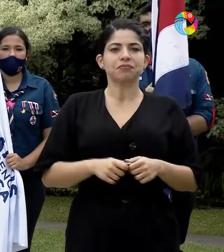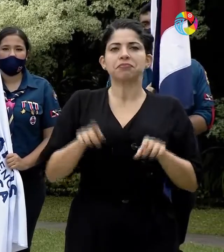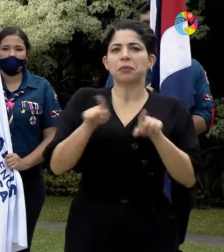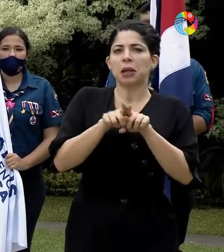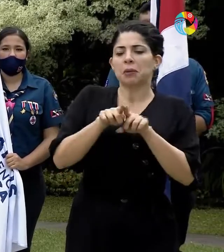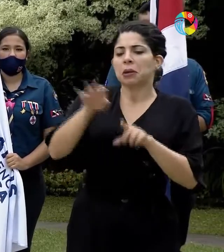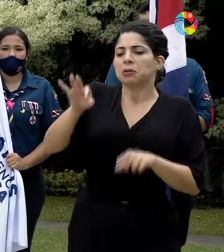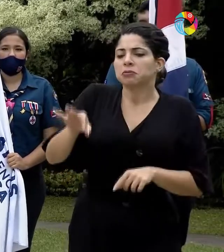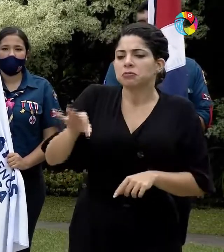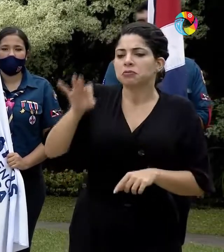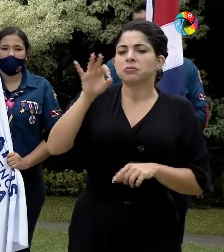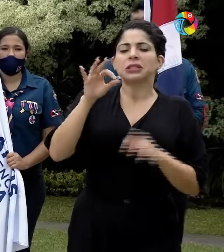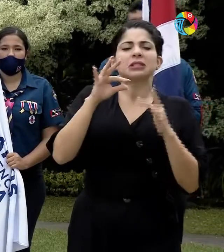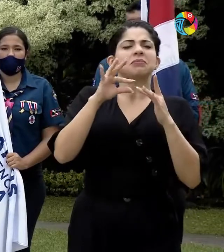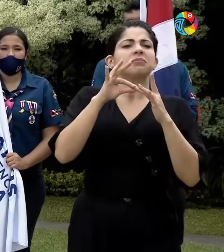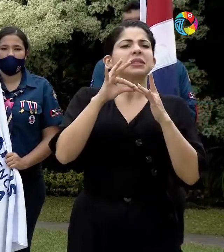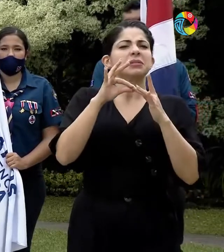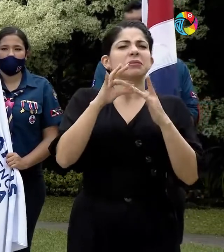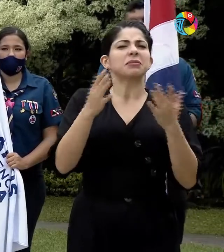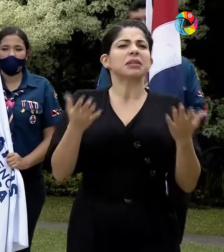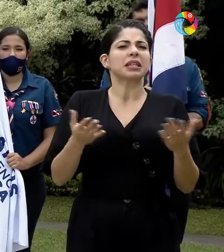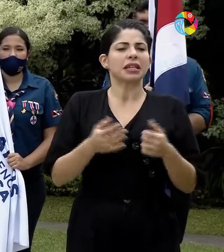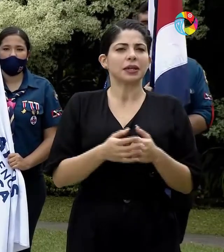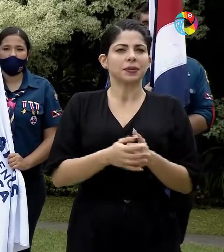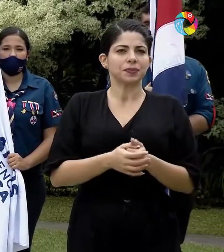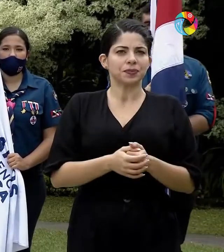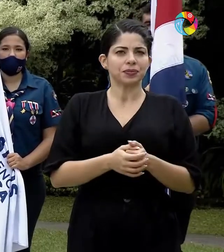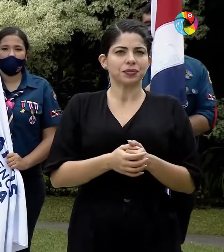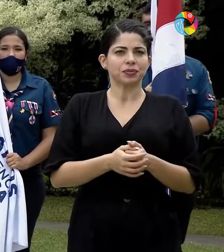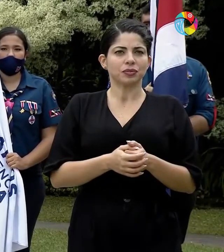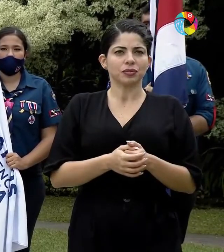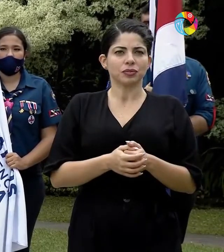Señalo fundamentalmente